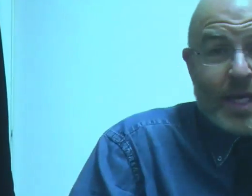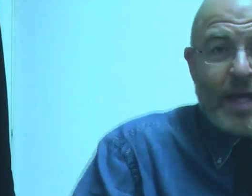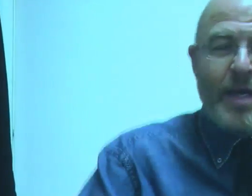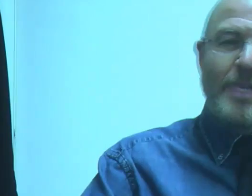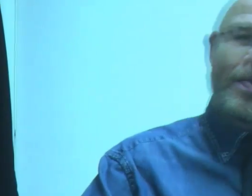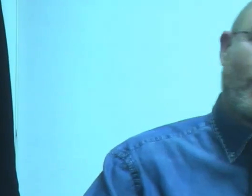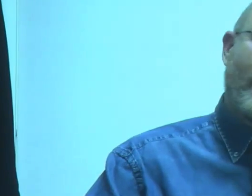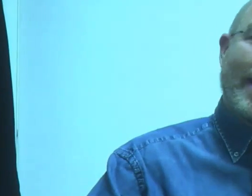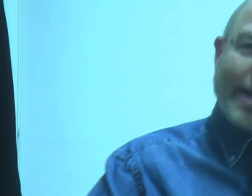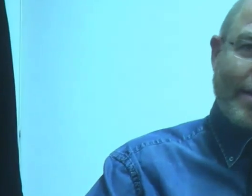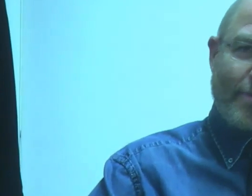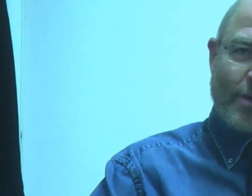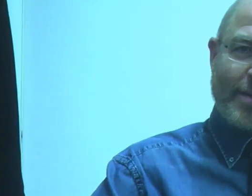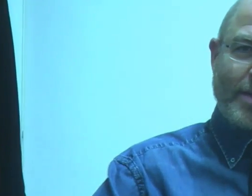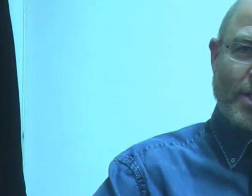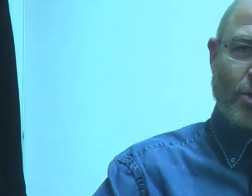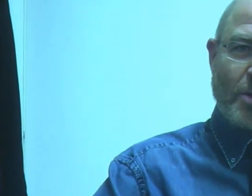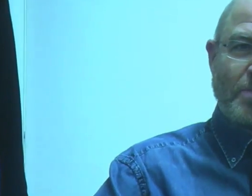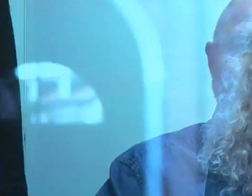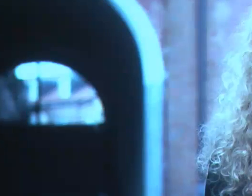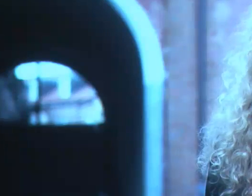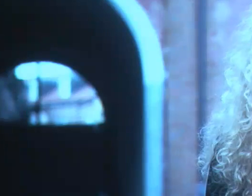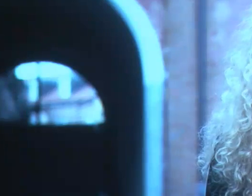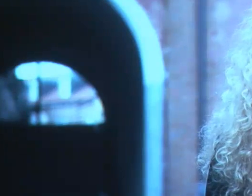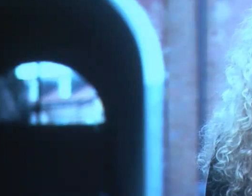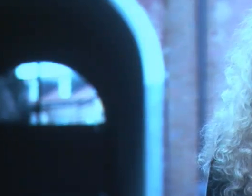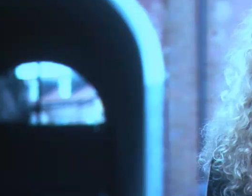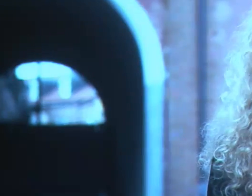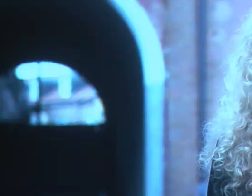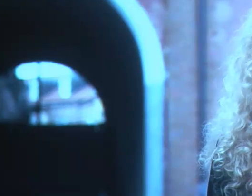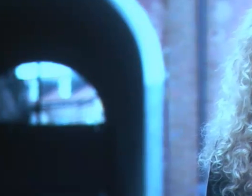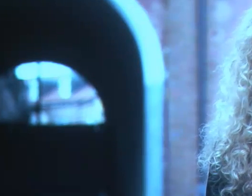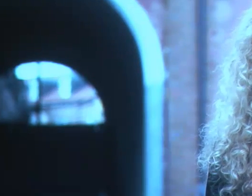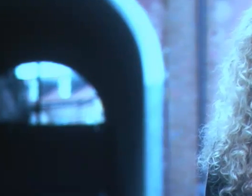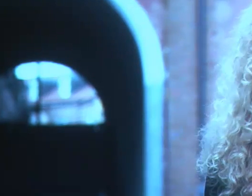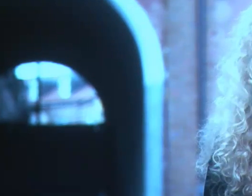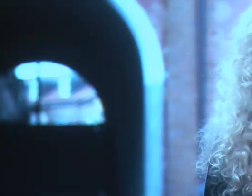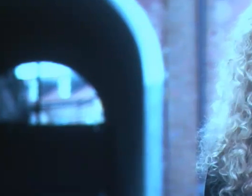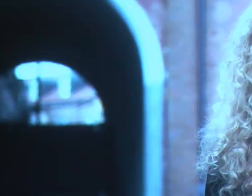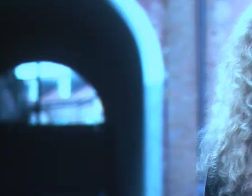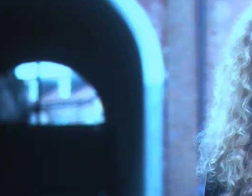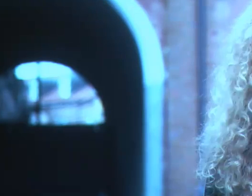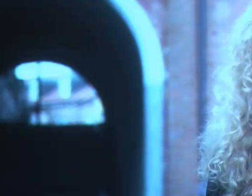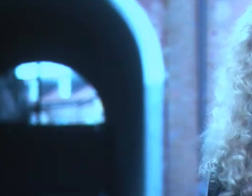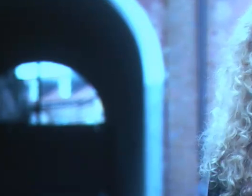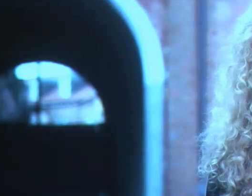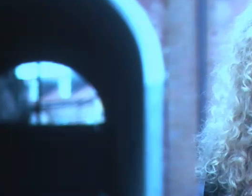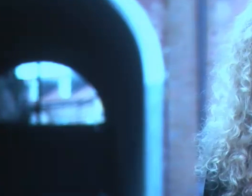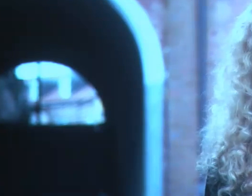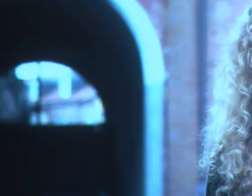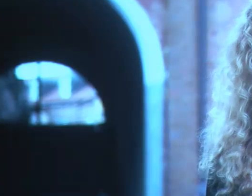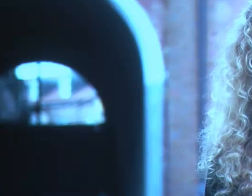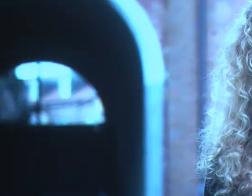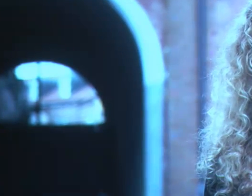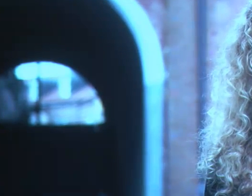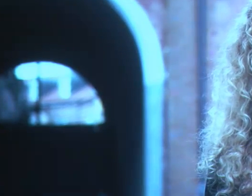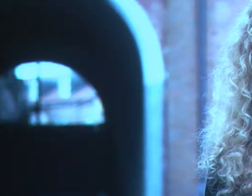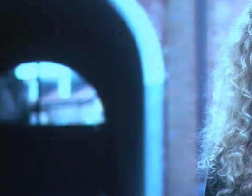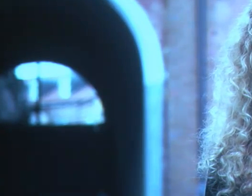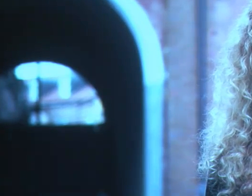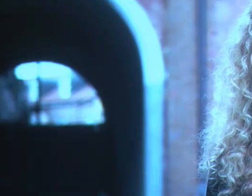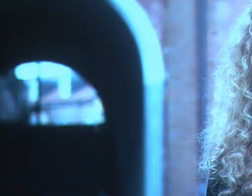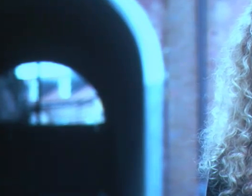tutti questo è secondo me la grande corsa e un'emozione sempre identica perché il salone qualcosa di diverso da ogni altro